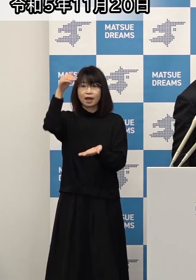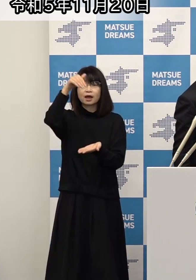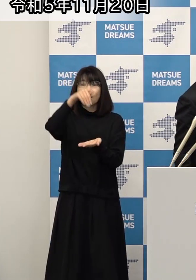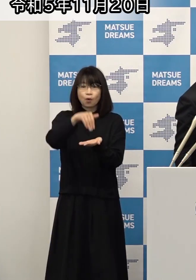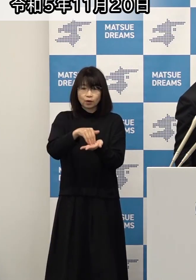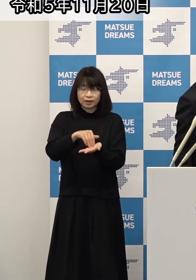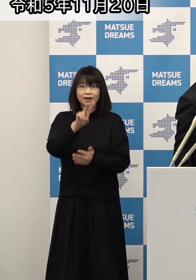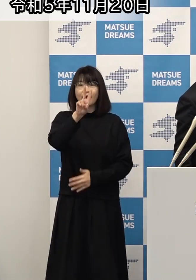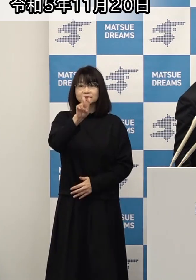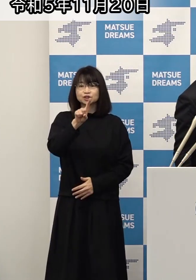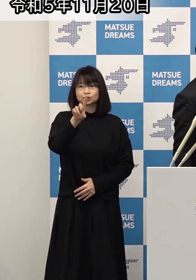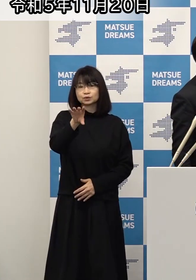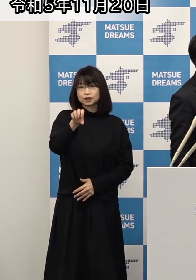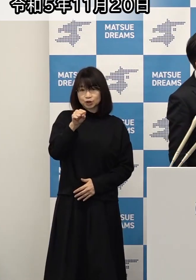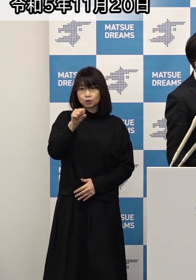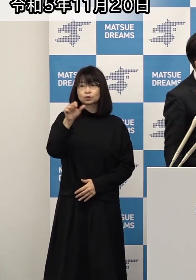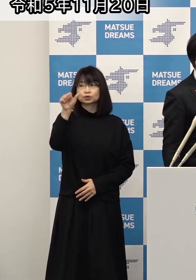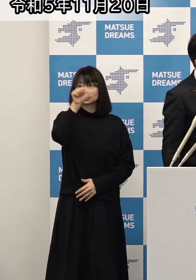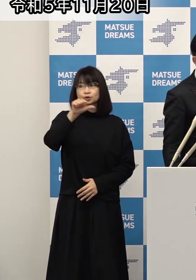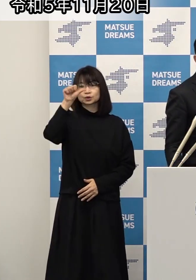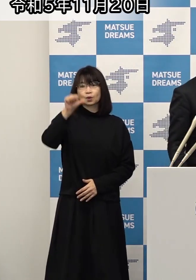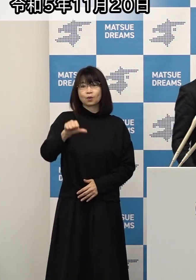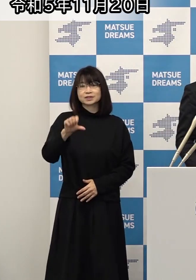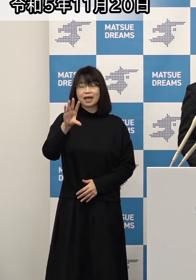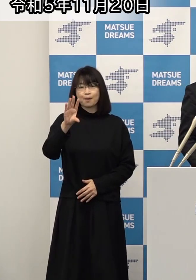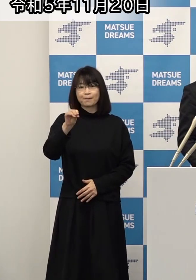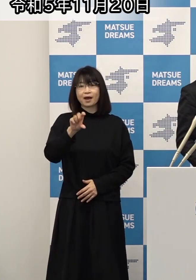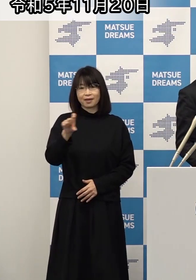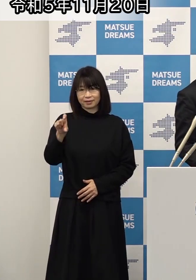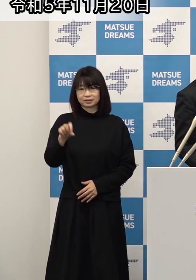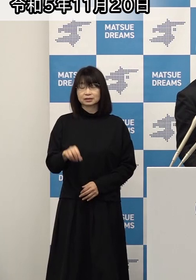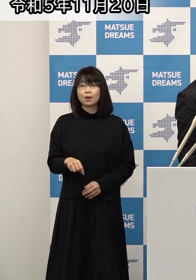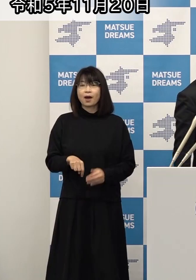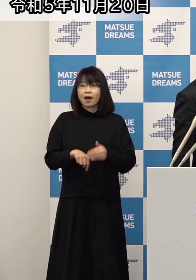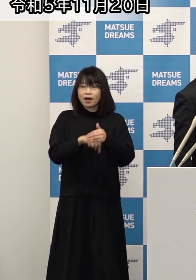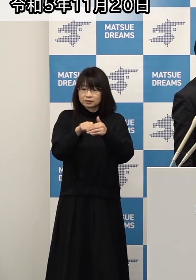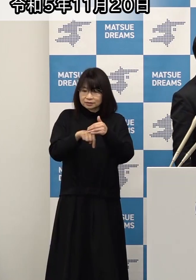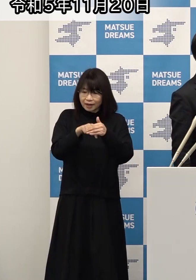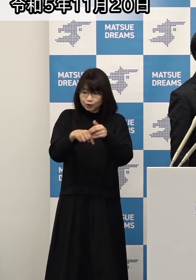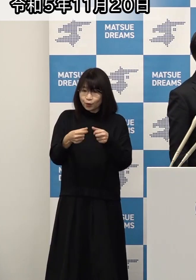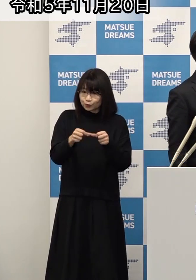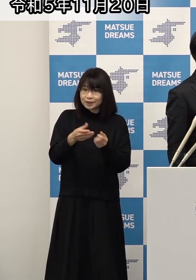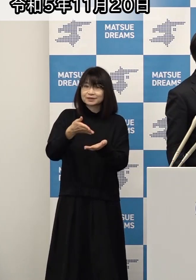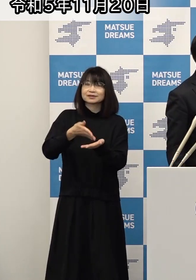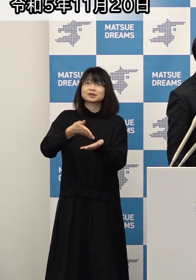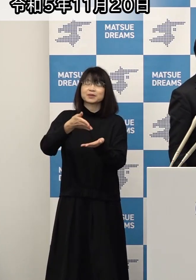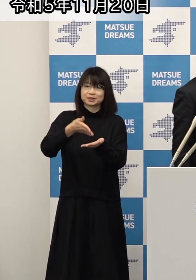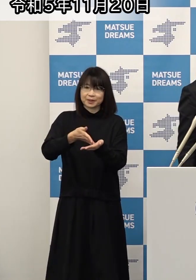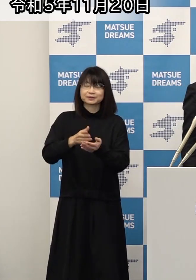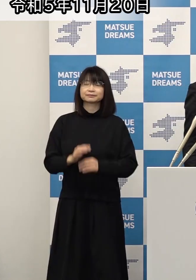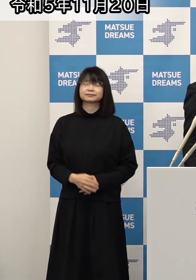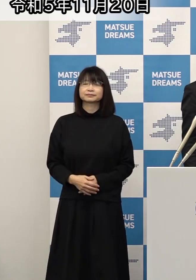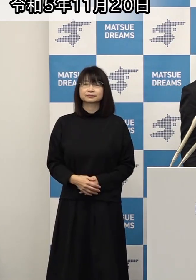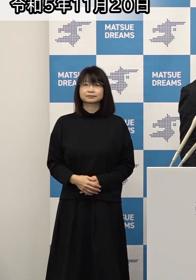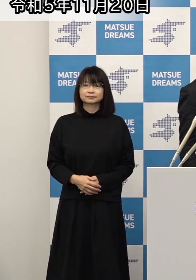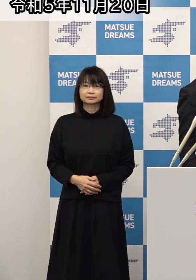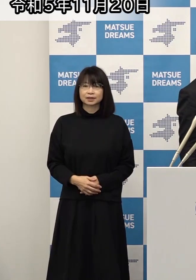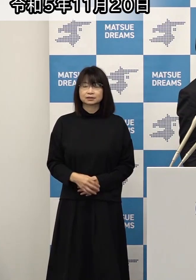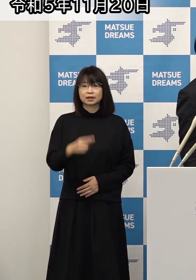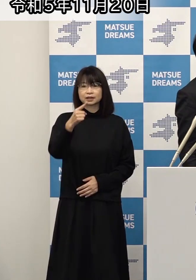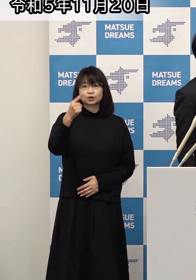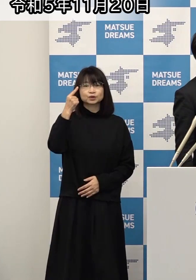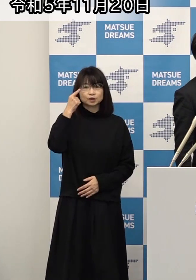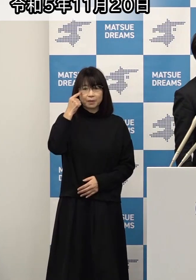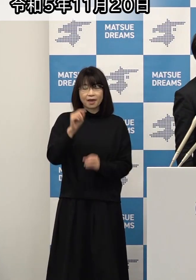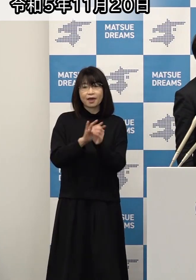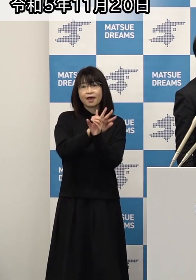5000万となっております。それでは具体的な中身について触れさせていただきます。まず1項目目、新